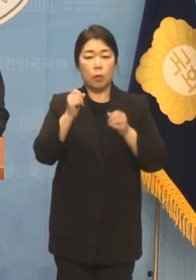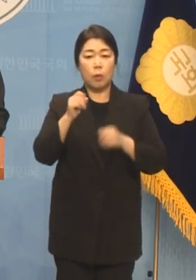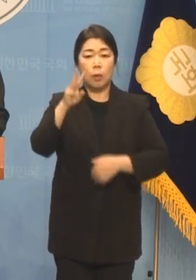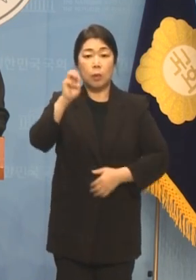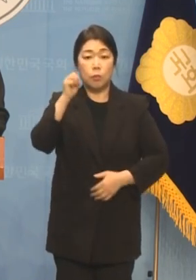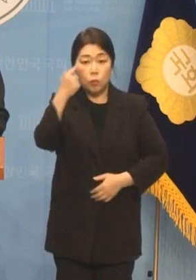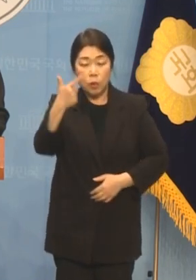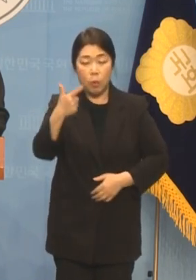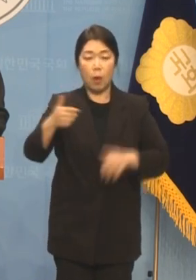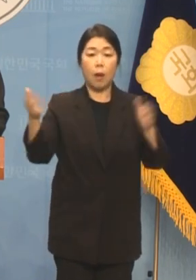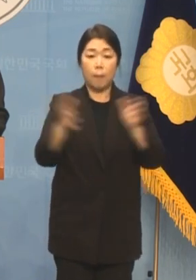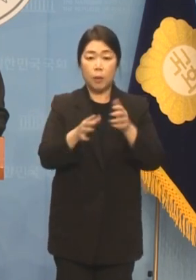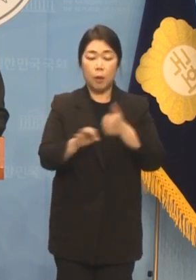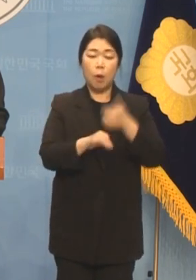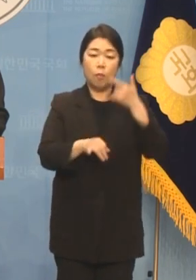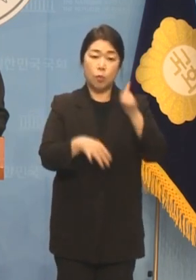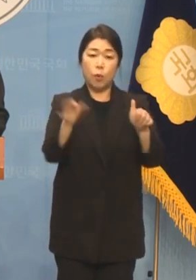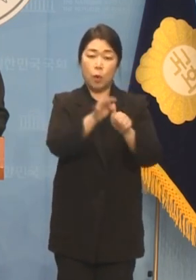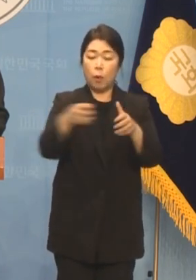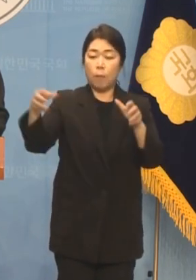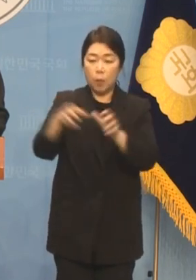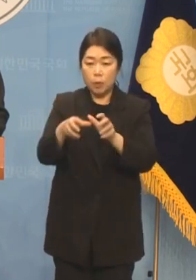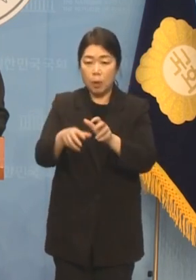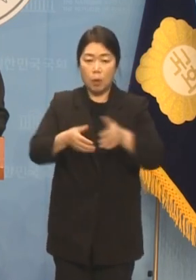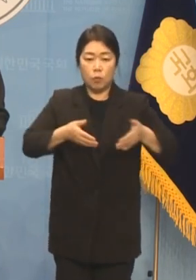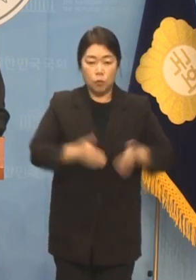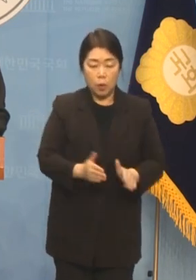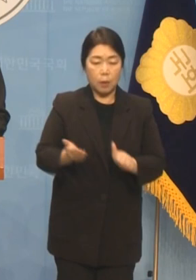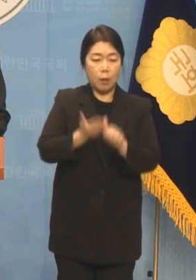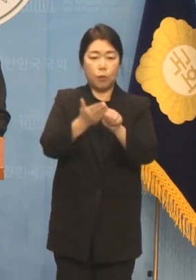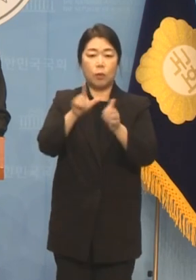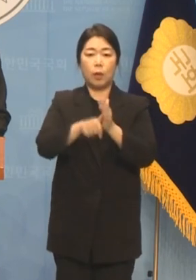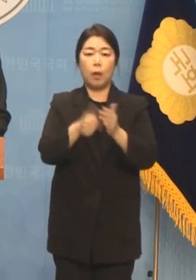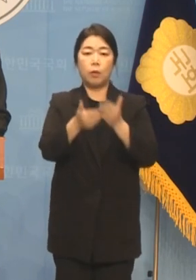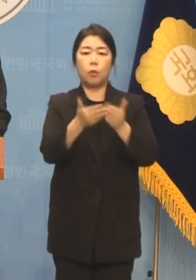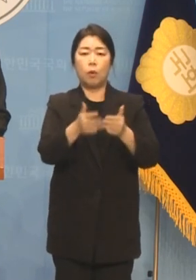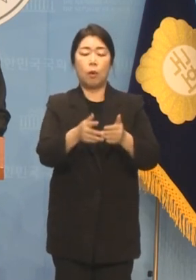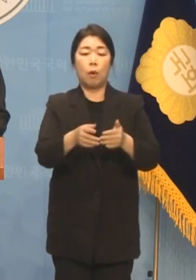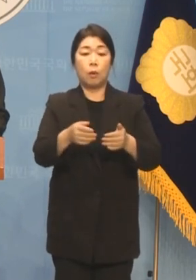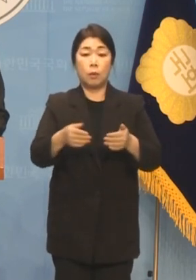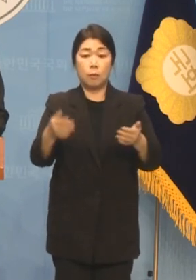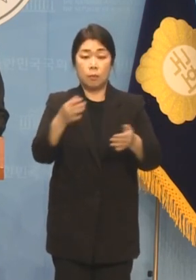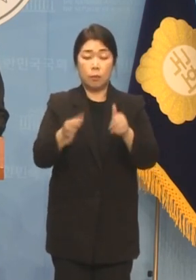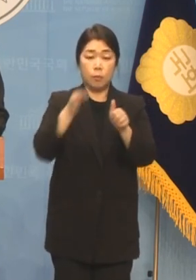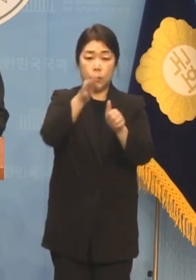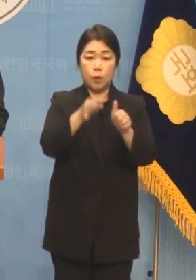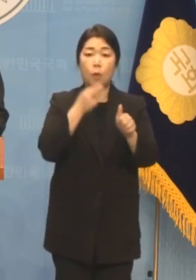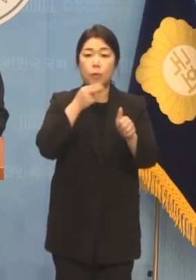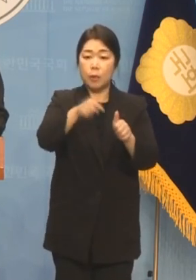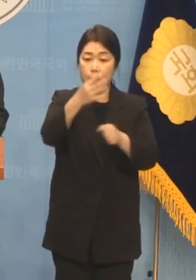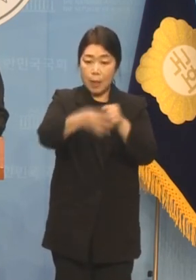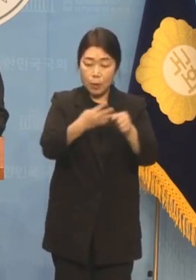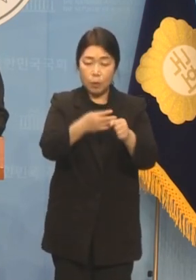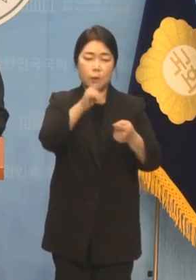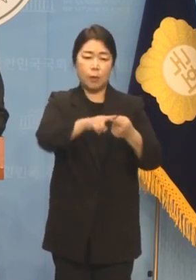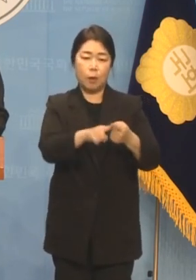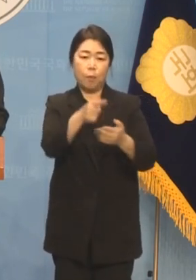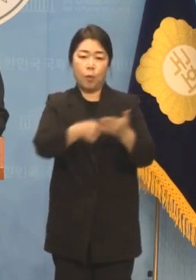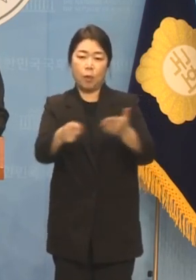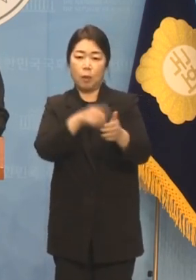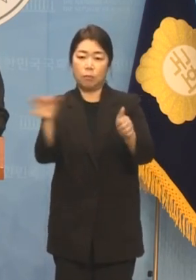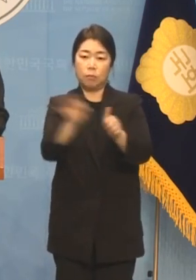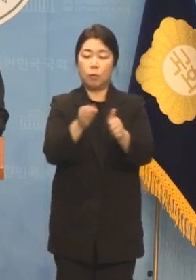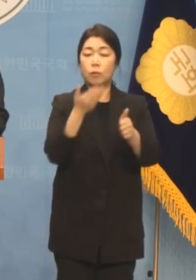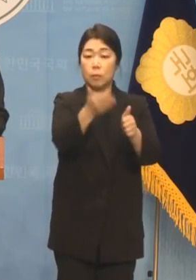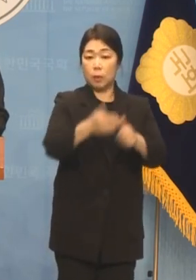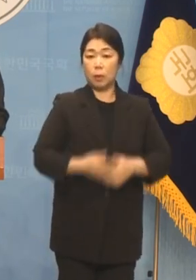부모연금을 도입해 출산과 양육으로 인한 경력 공백 4년을 메워드리겠습니다. 또한 사각지대 해소와 군복무자